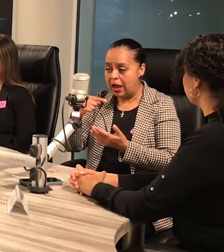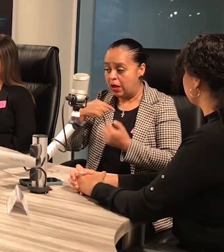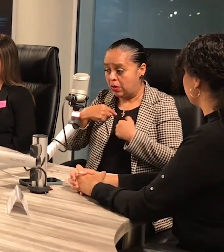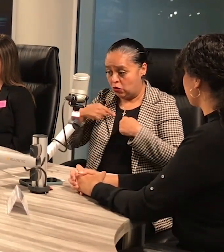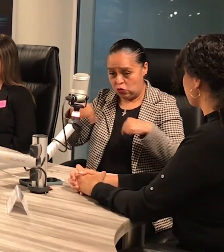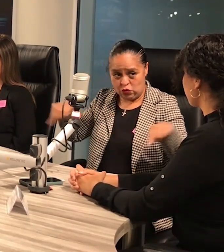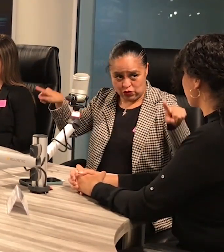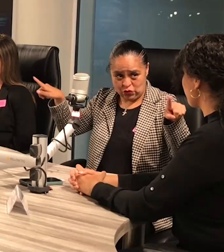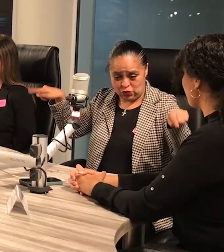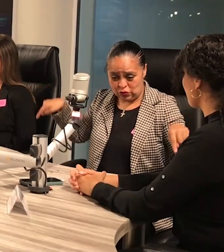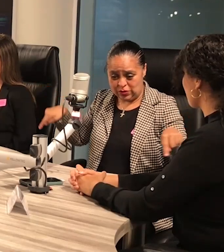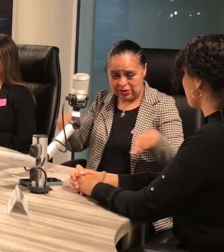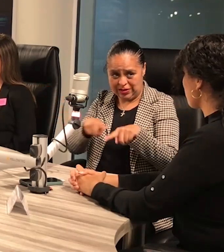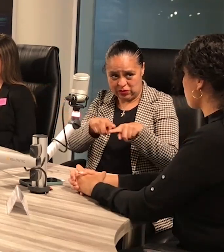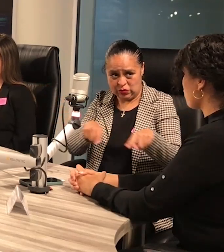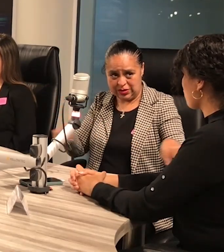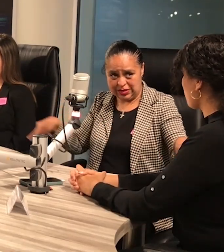toca